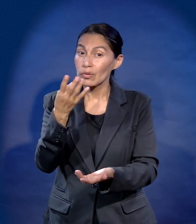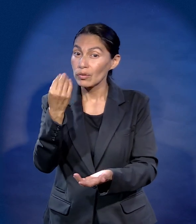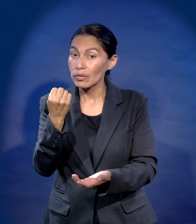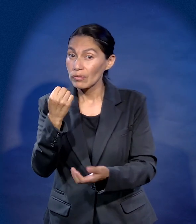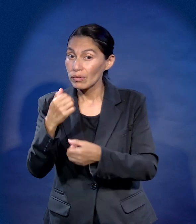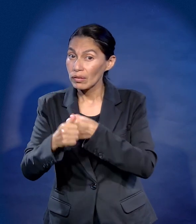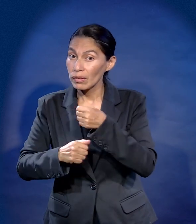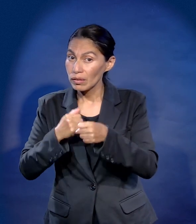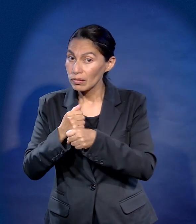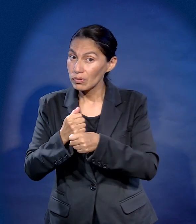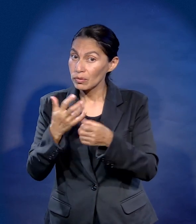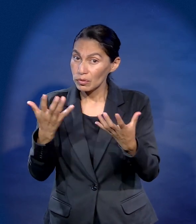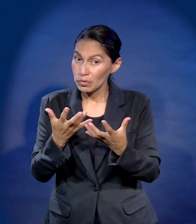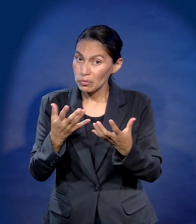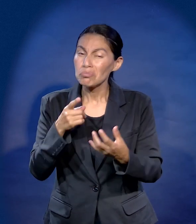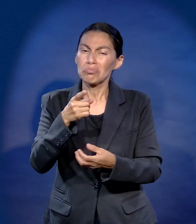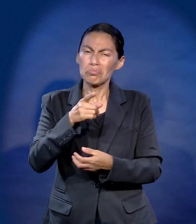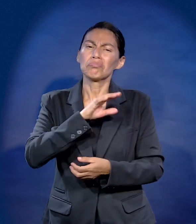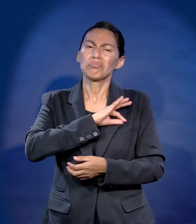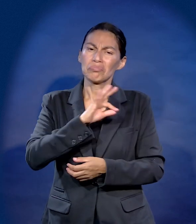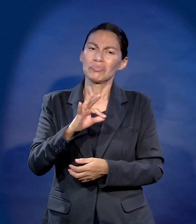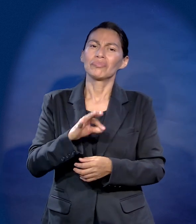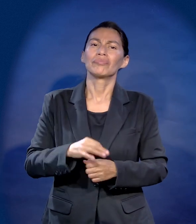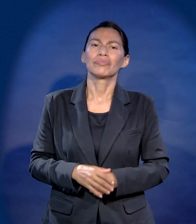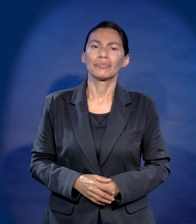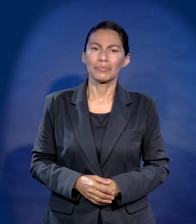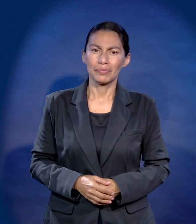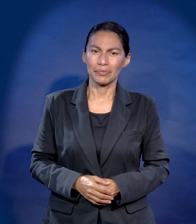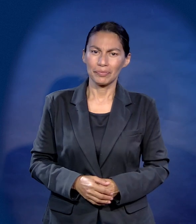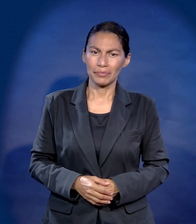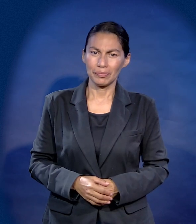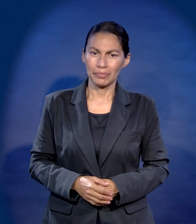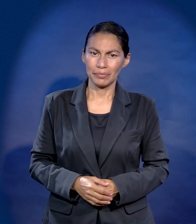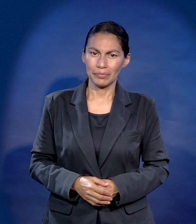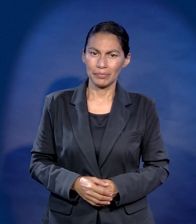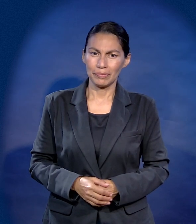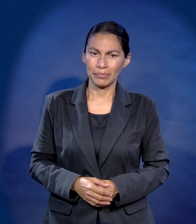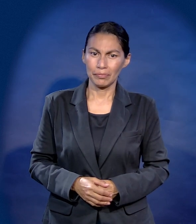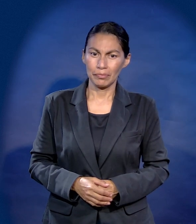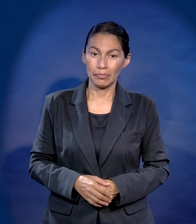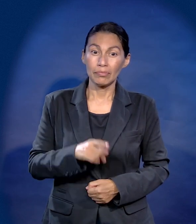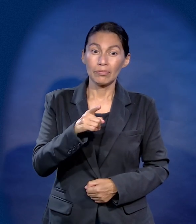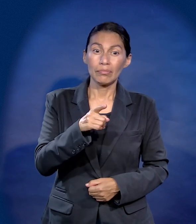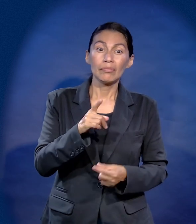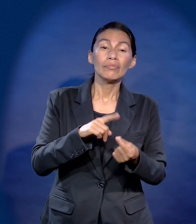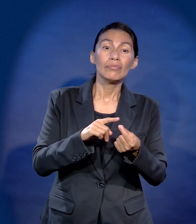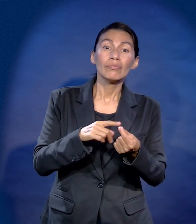Levántate. Si un niño de 9 años lo pudo hacer, sin importar que todos lo vieran, tú también puedes.